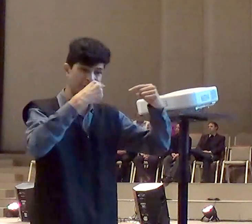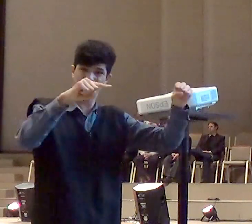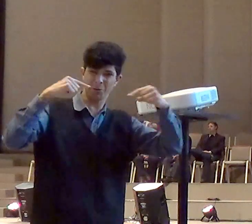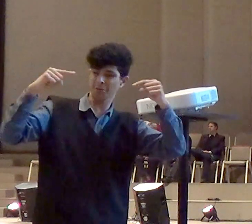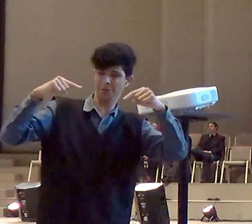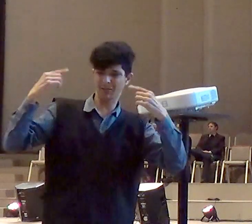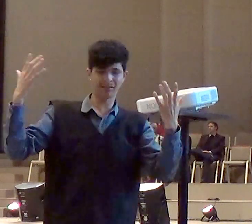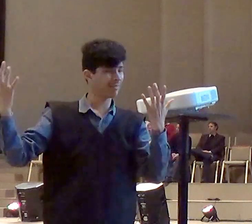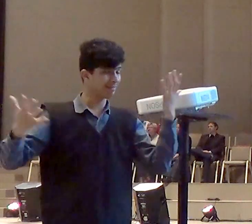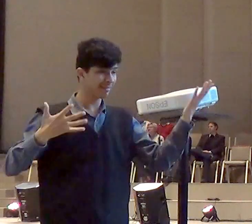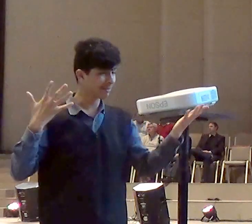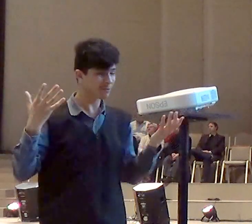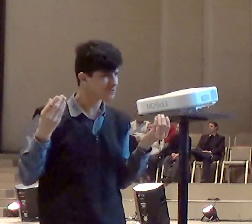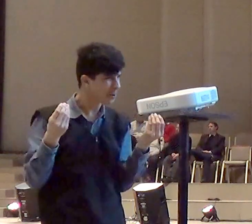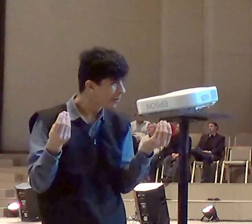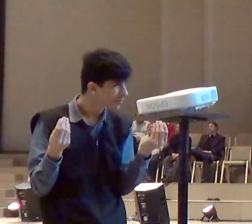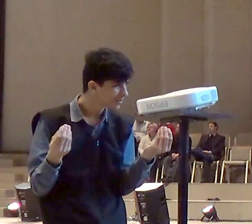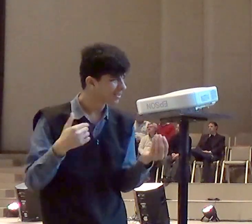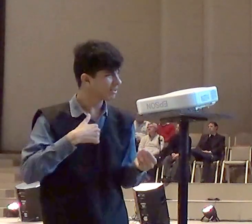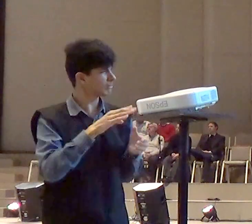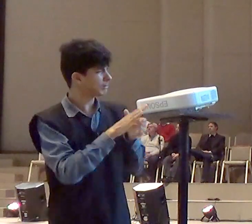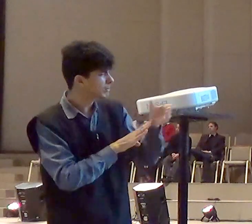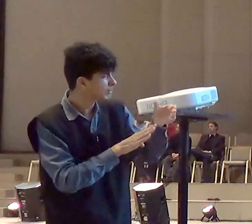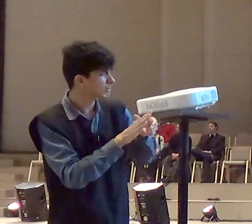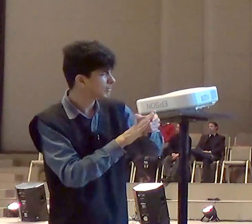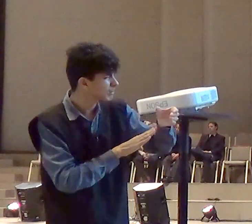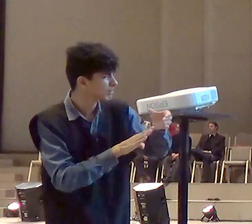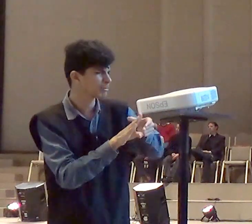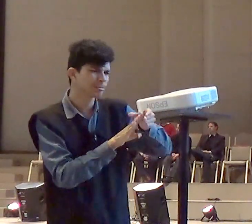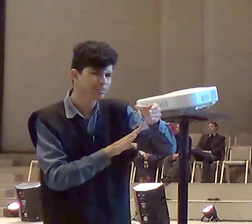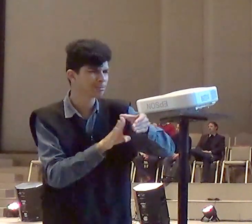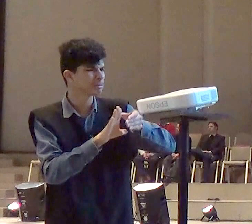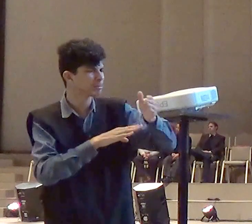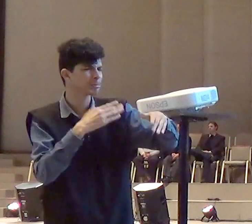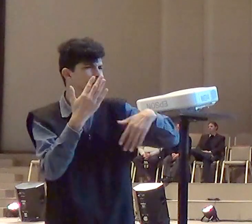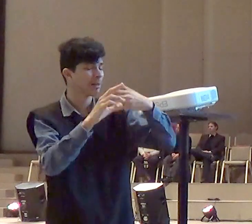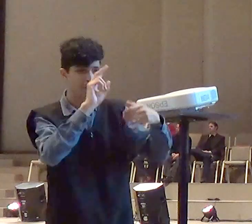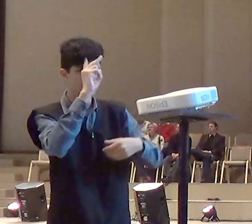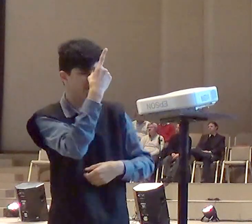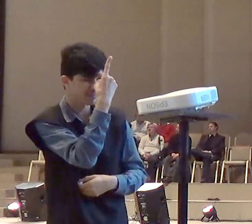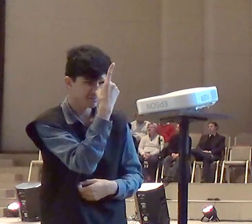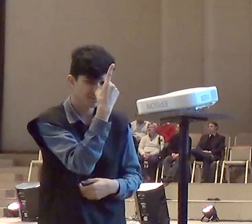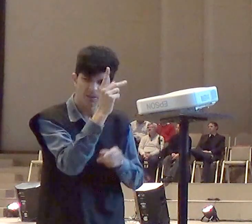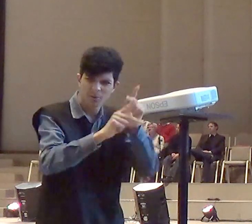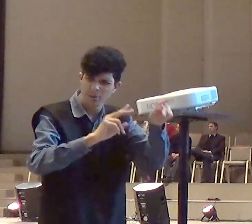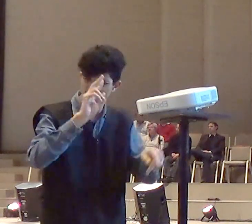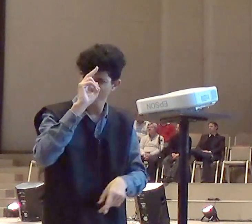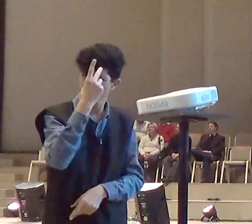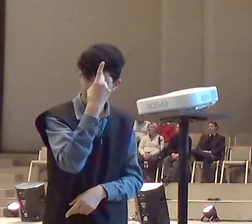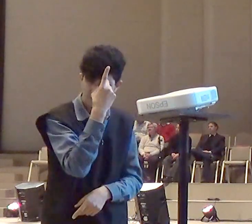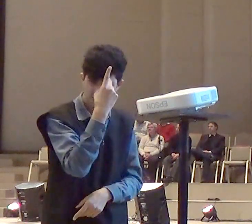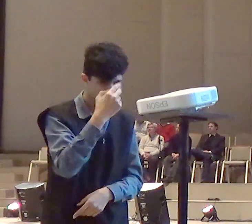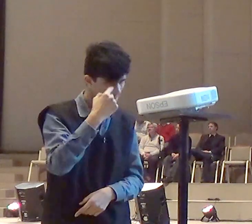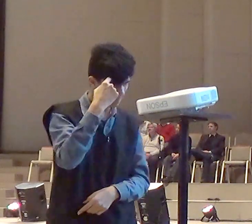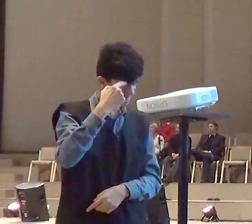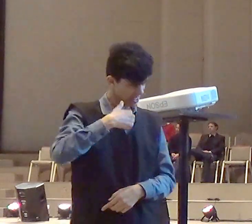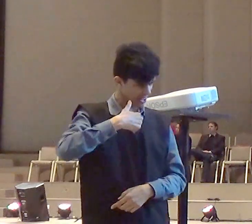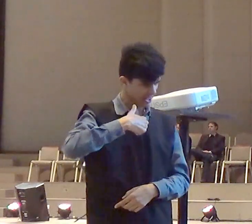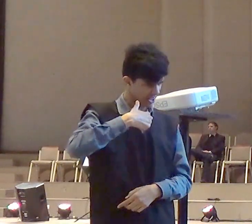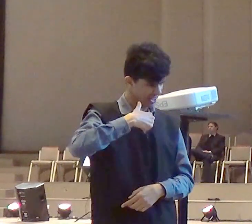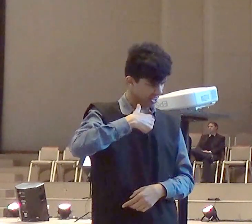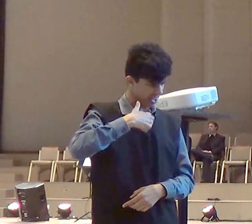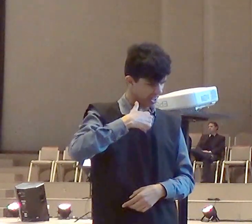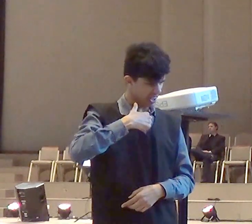das coisas que Deus tinha mandado e cada uma dessas atitudes tinham sido uma ordem direta de Deus por revelação